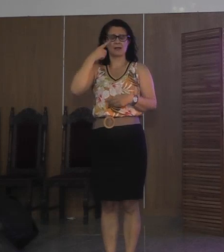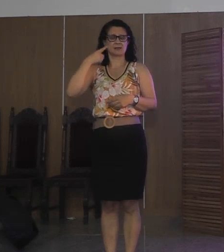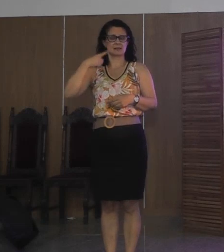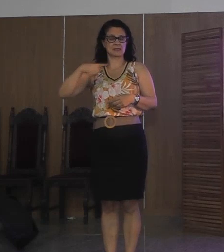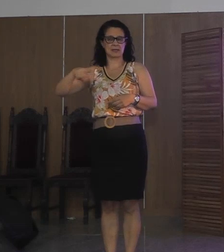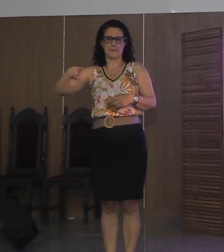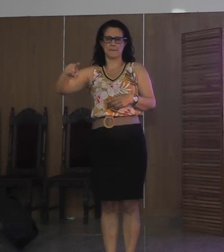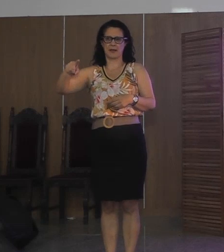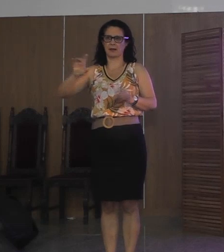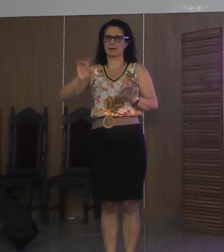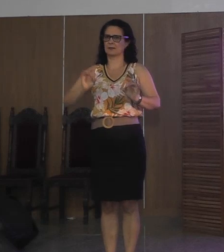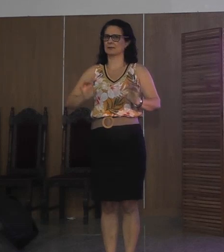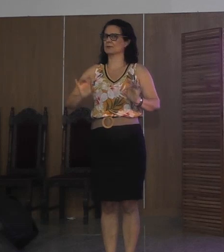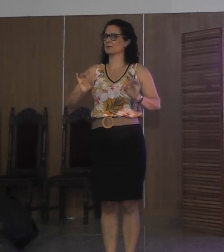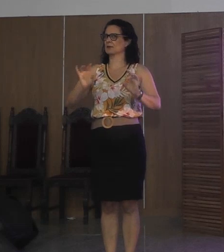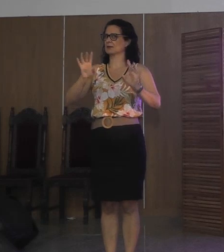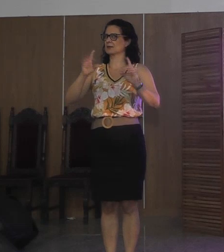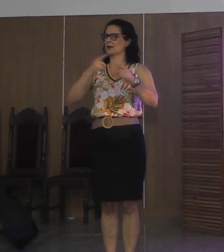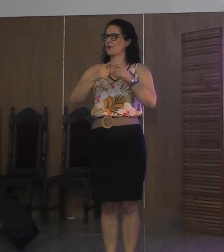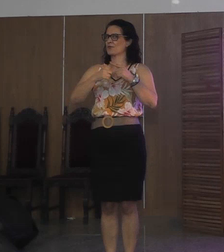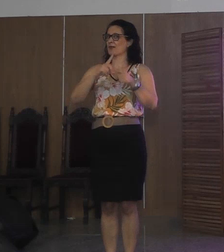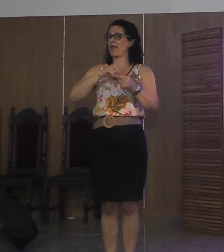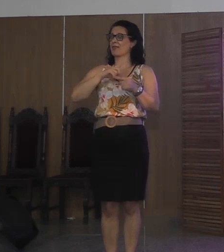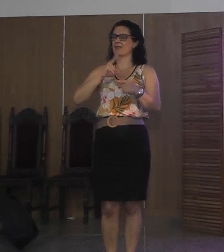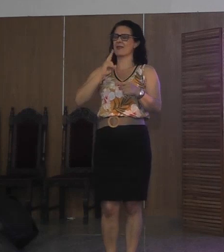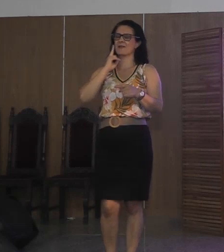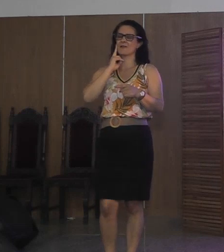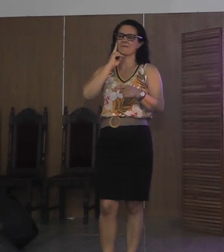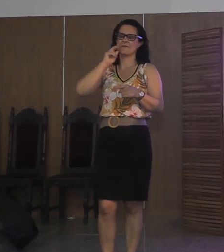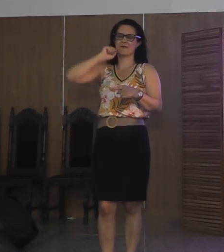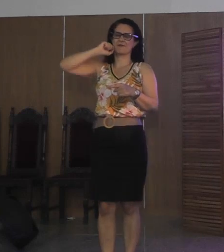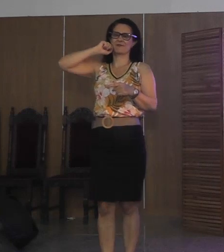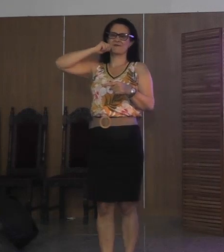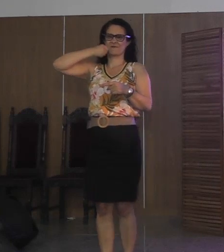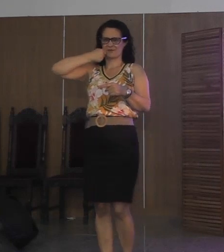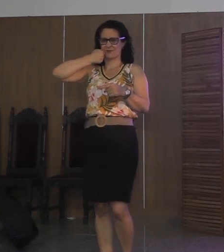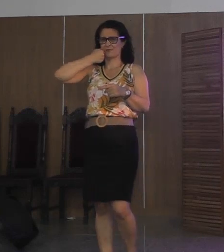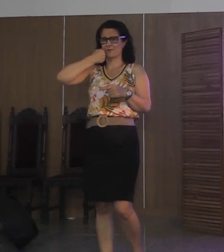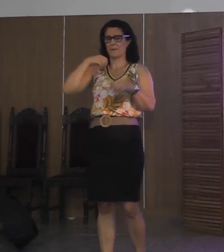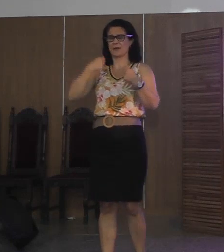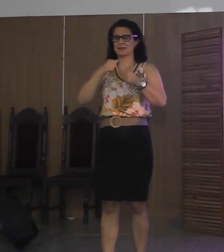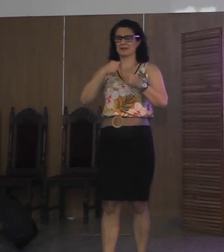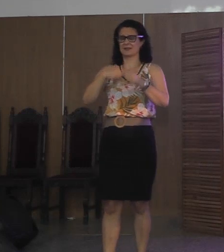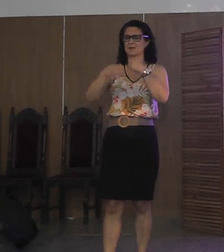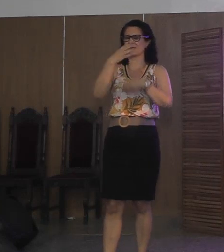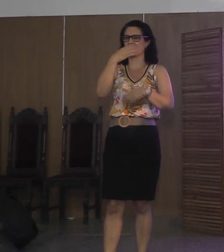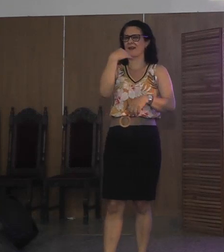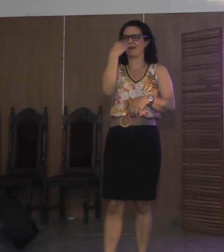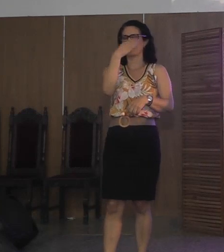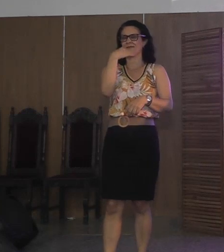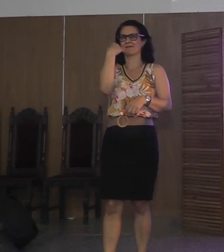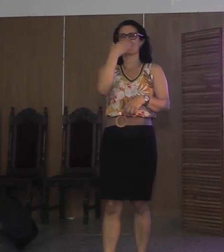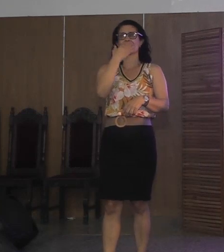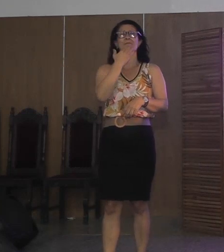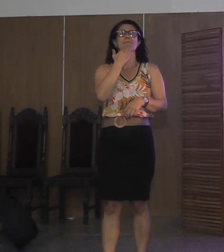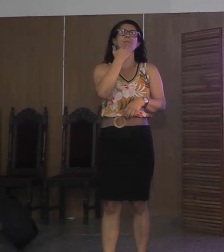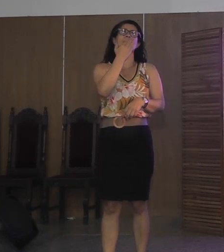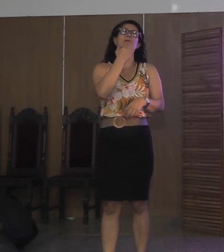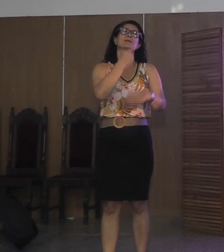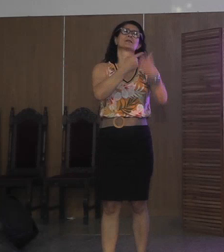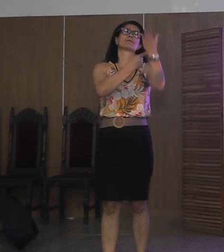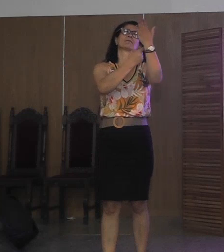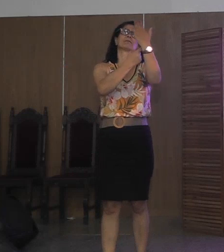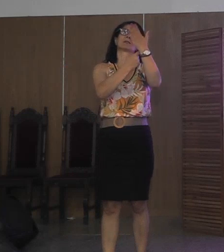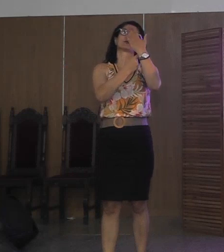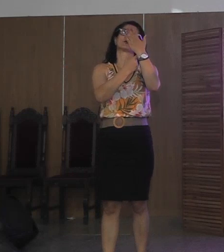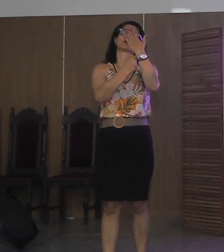Ceia aqui domingo, em nome de Jesus, queremos cantar aí e dizer: Senhor, ajuda-nos a guardar a Tua